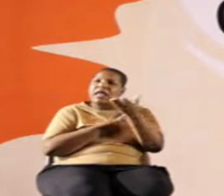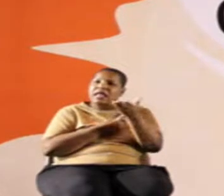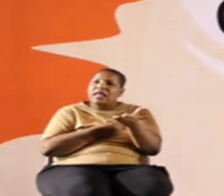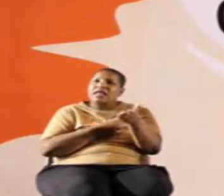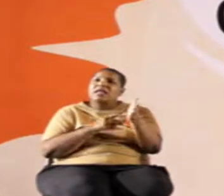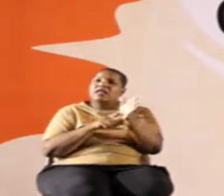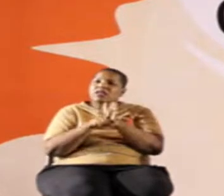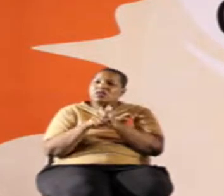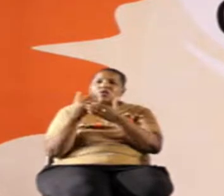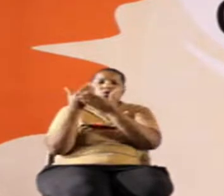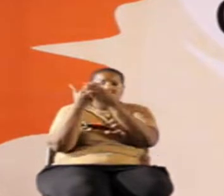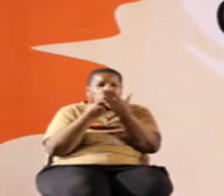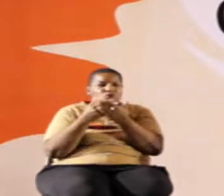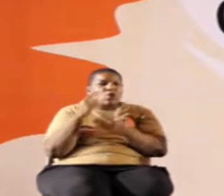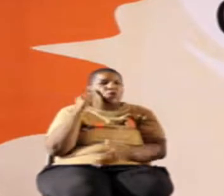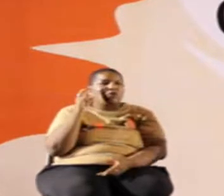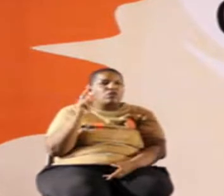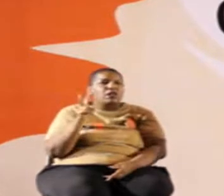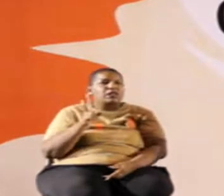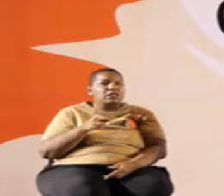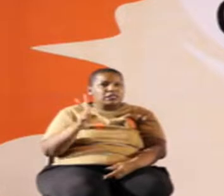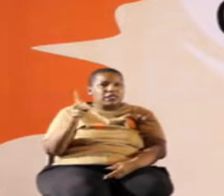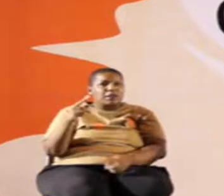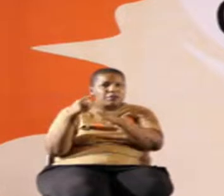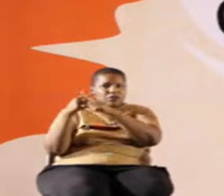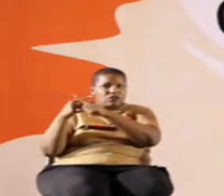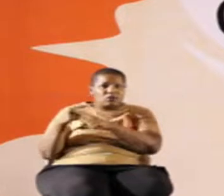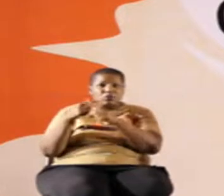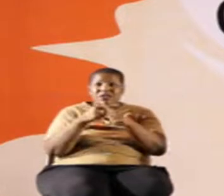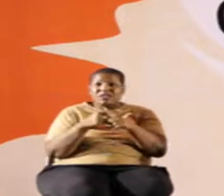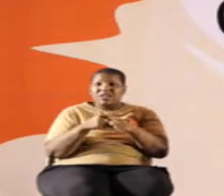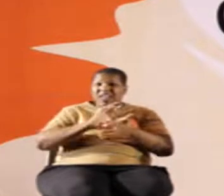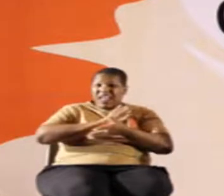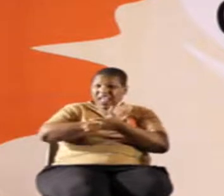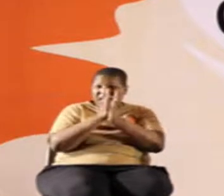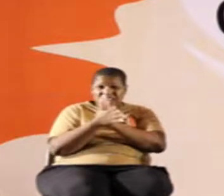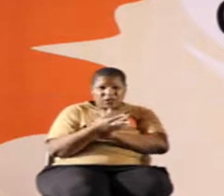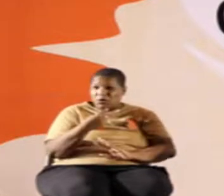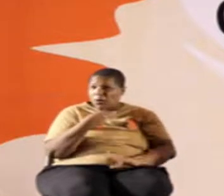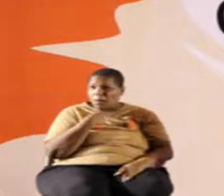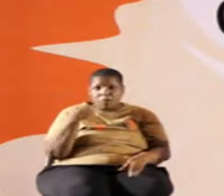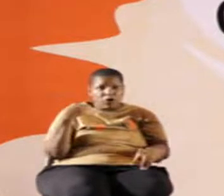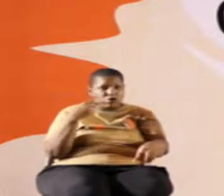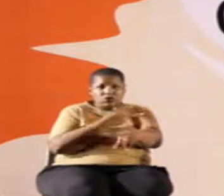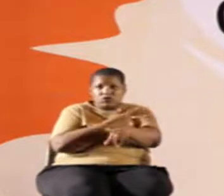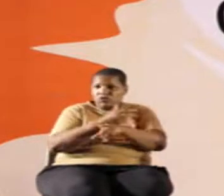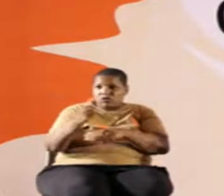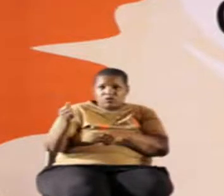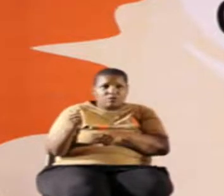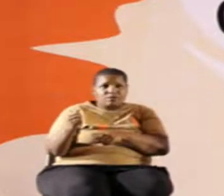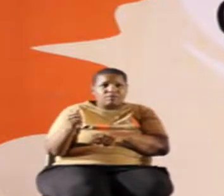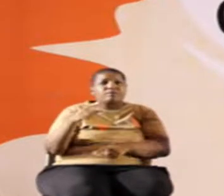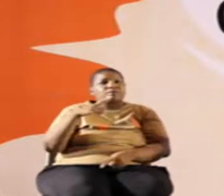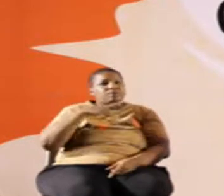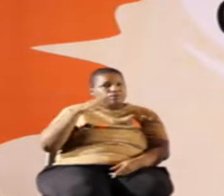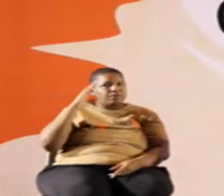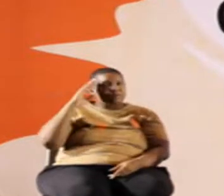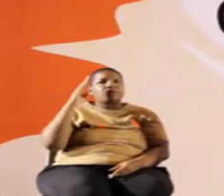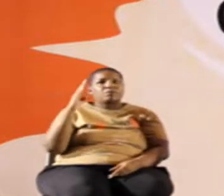questionar e desconfiar sempre. Disputar. O racismo não pode vencer. Esse é o